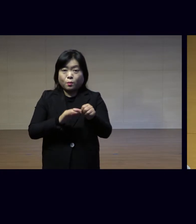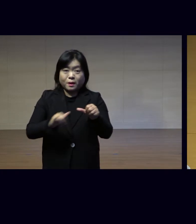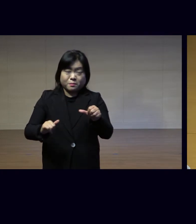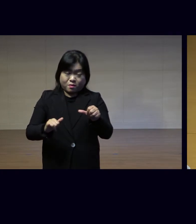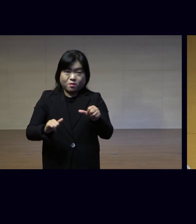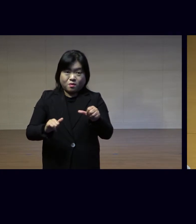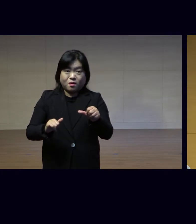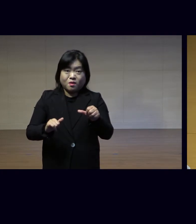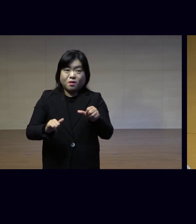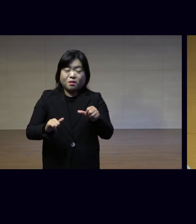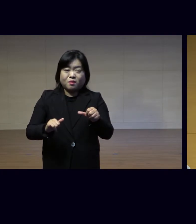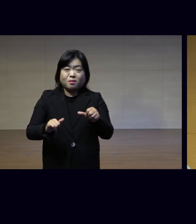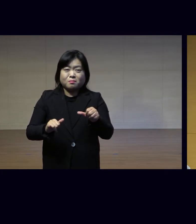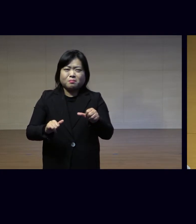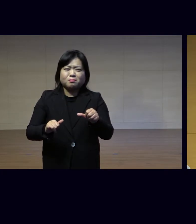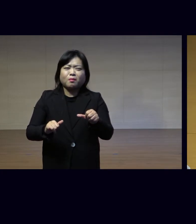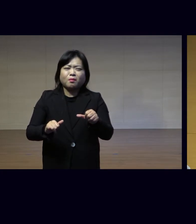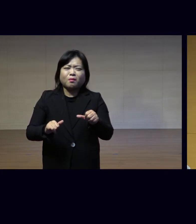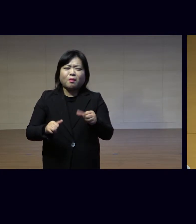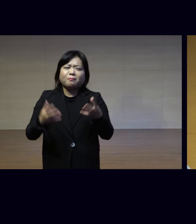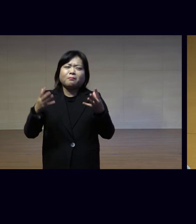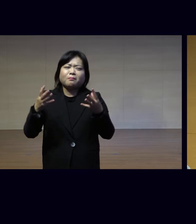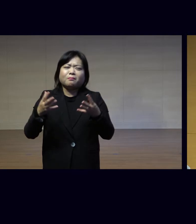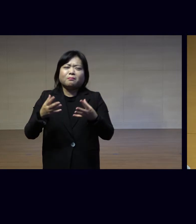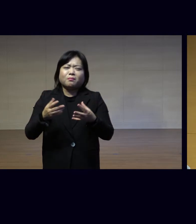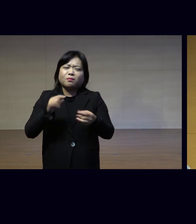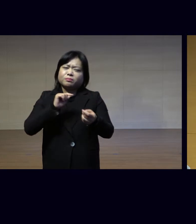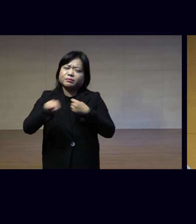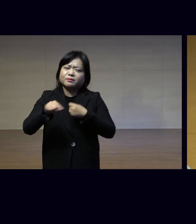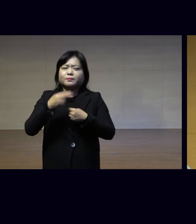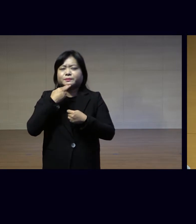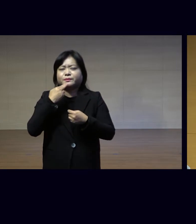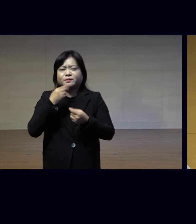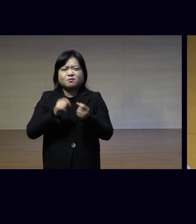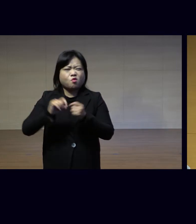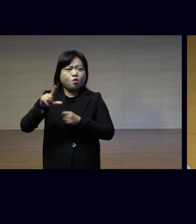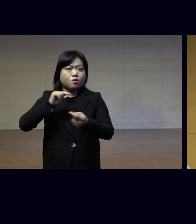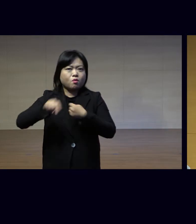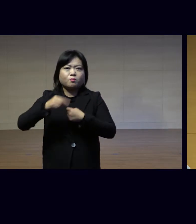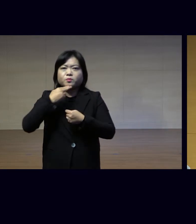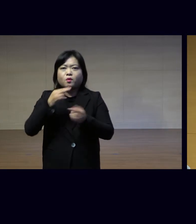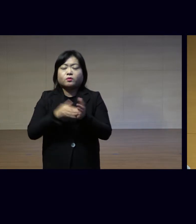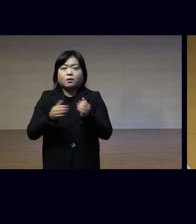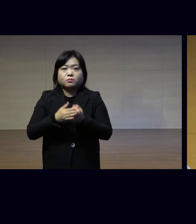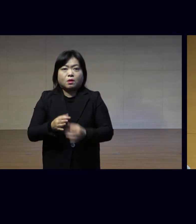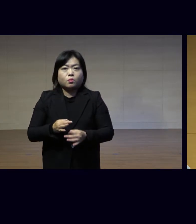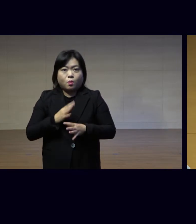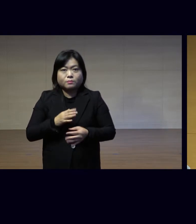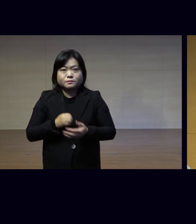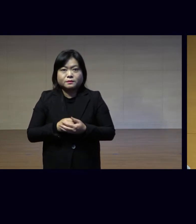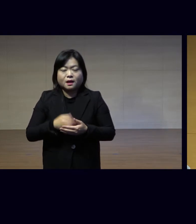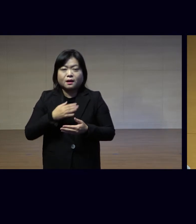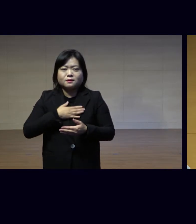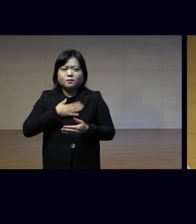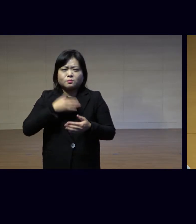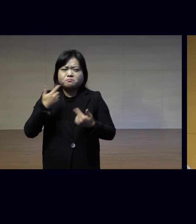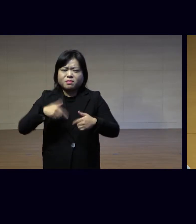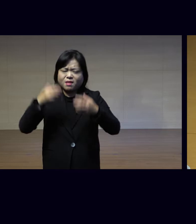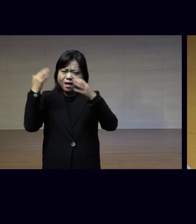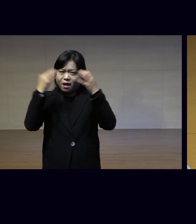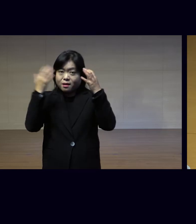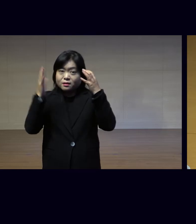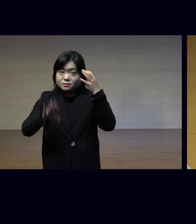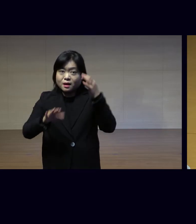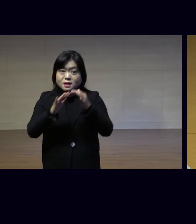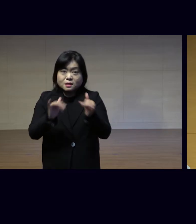작은 실수 없지는 않습니다만 거의 없어요. 그게 정말 놀랍습니다. 저도 맨날 헷갈리는데